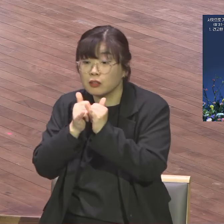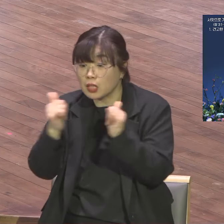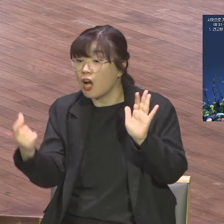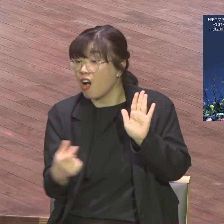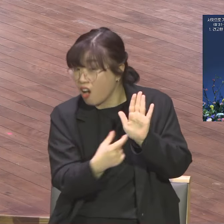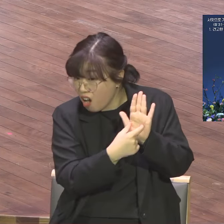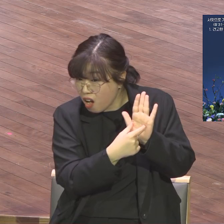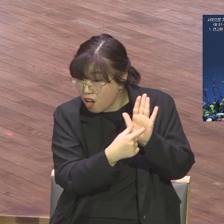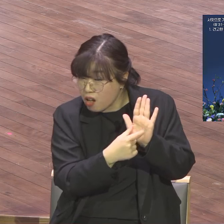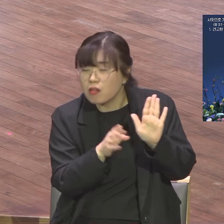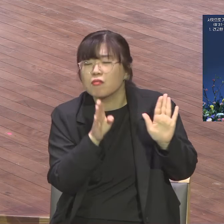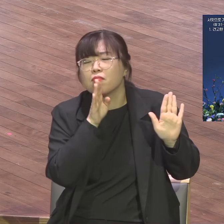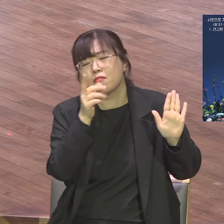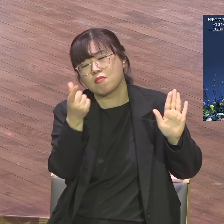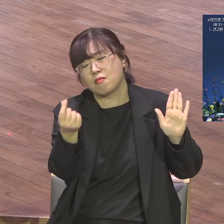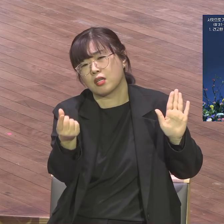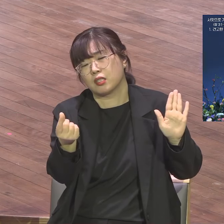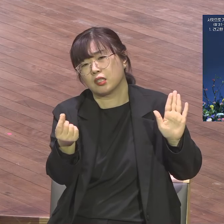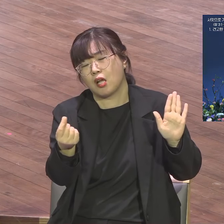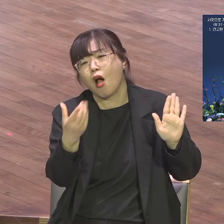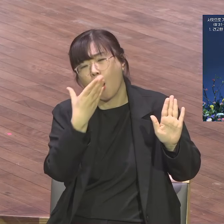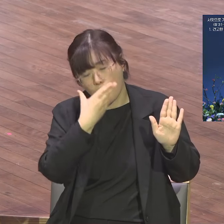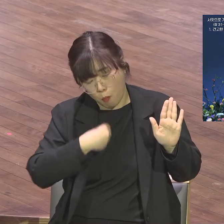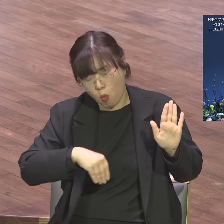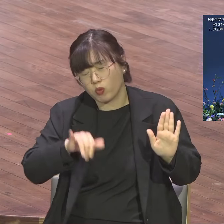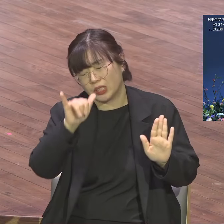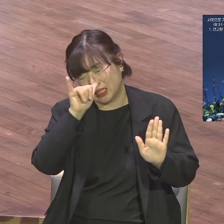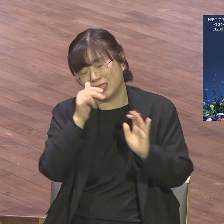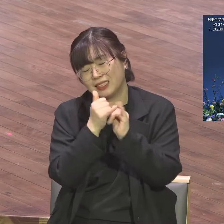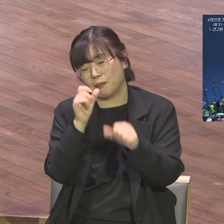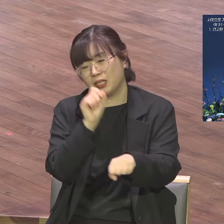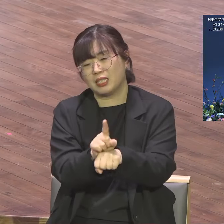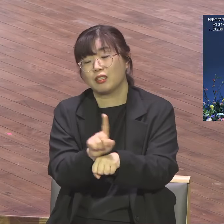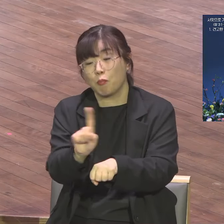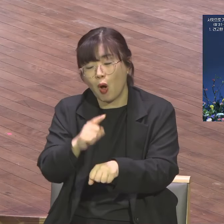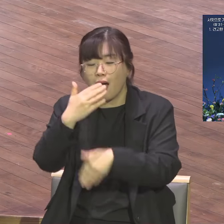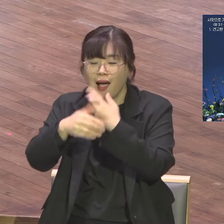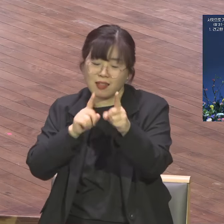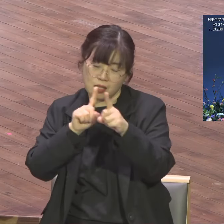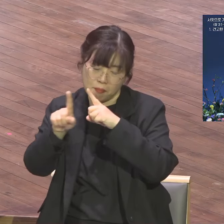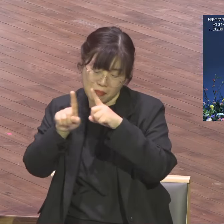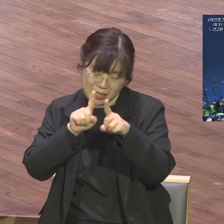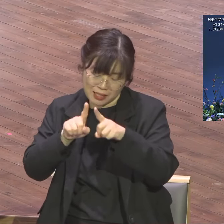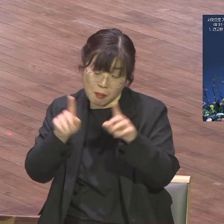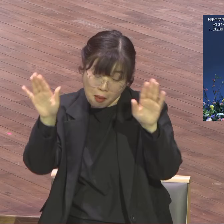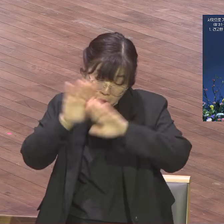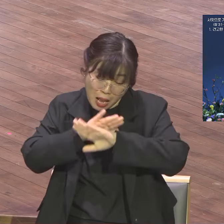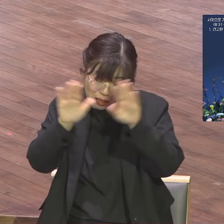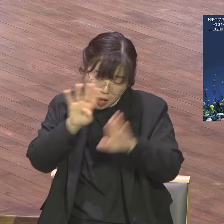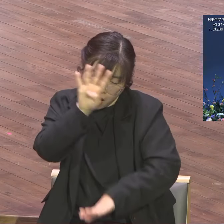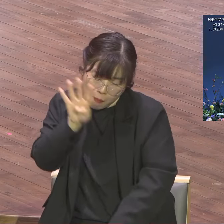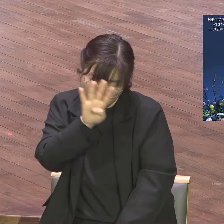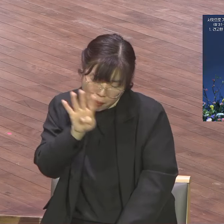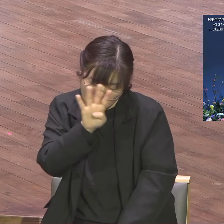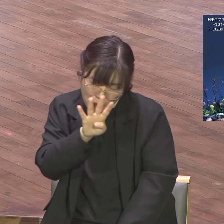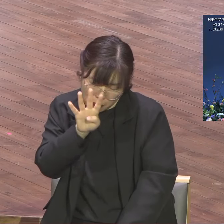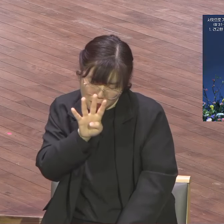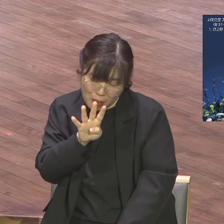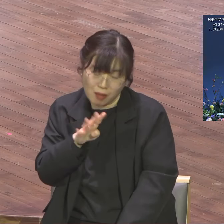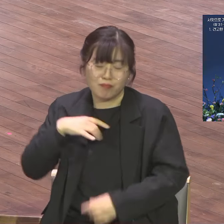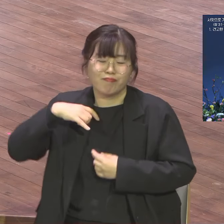있는 사람이에요. 복 있는 사람. 복 있는 사람. 여러분 맨날 복하면 돈만